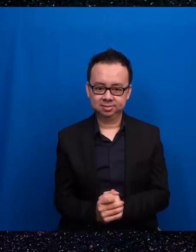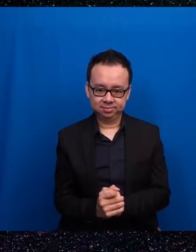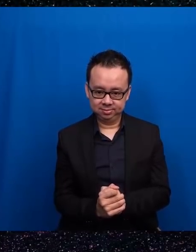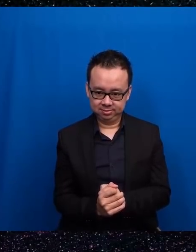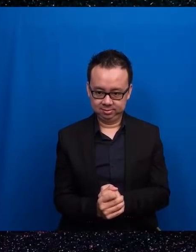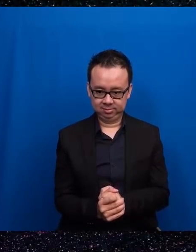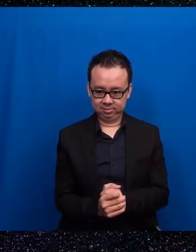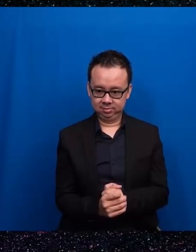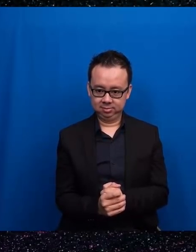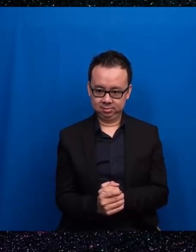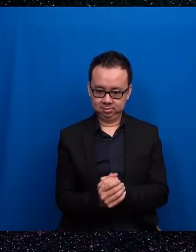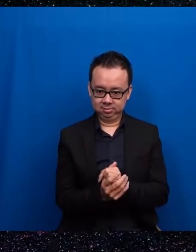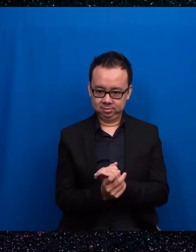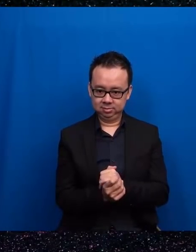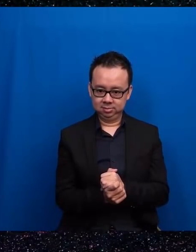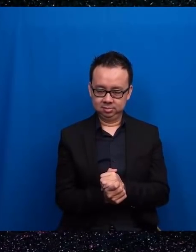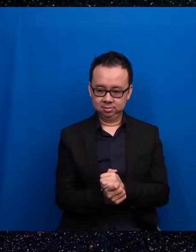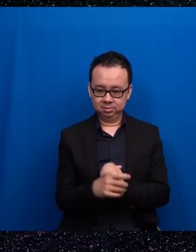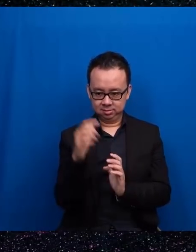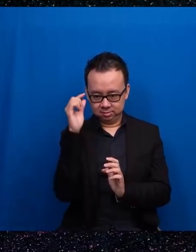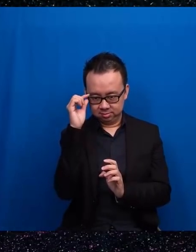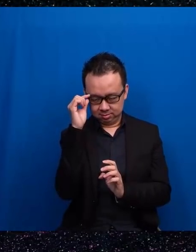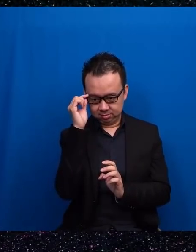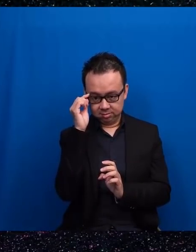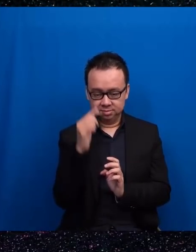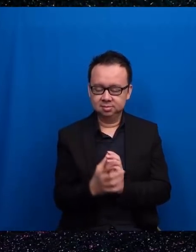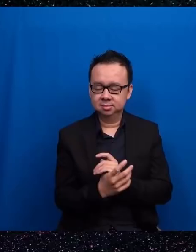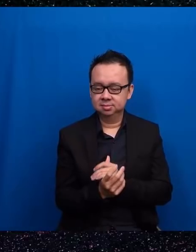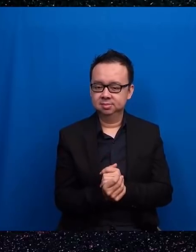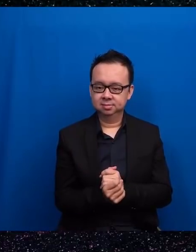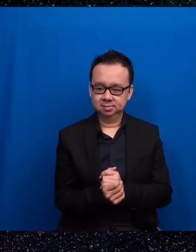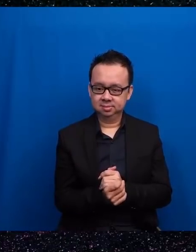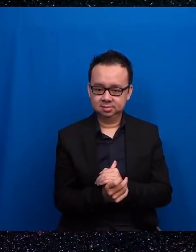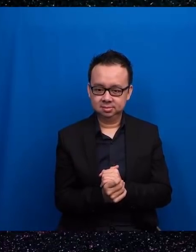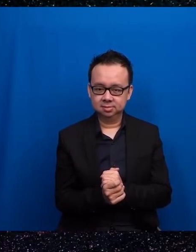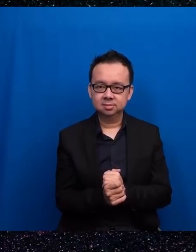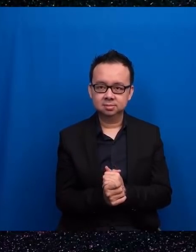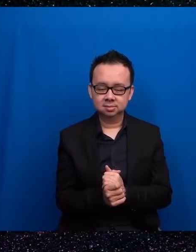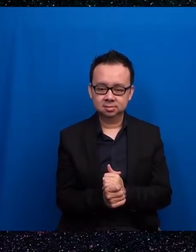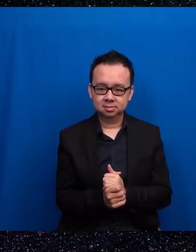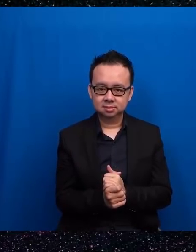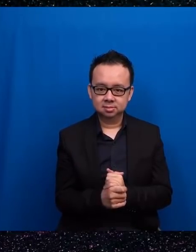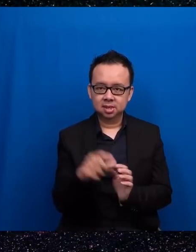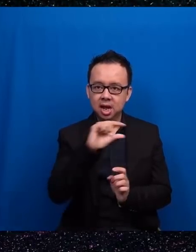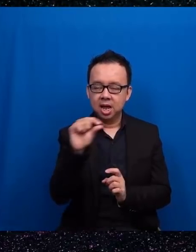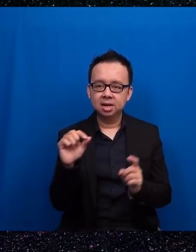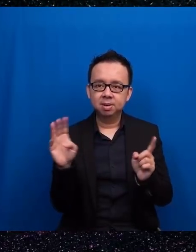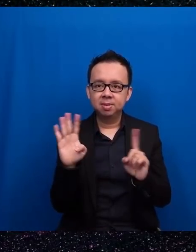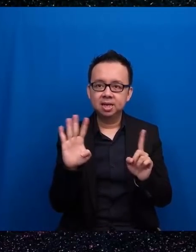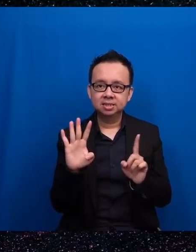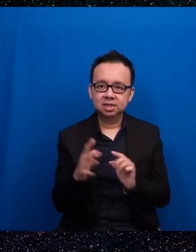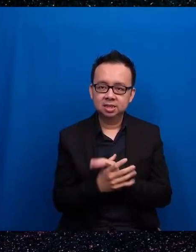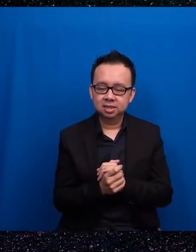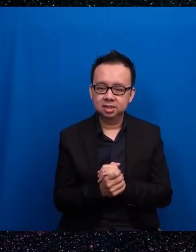Aku akan memberi makan engkau dari milik pusaka Yakub, bapa leluhurmu, sebab mulut Tuhanlah yang